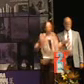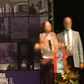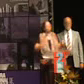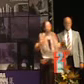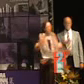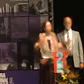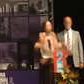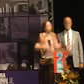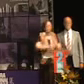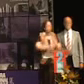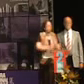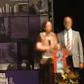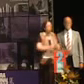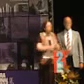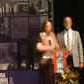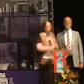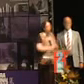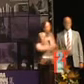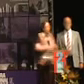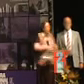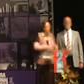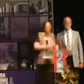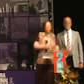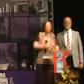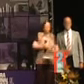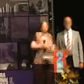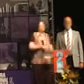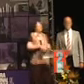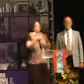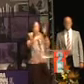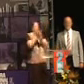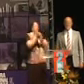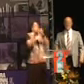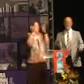Então nós vamos cantar parabéns à psicologia, vamos lá gente.